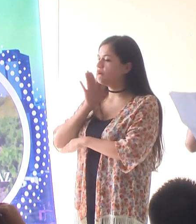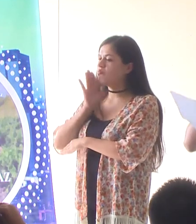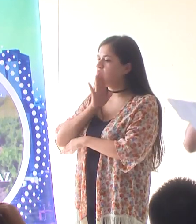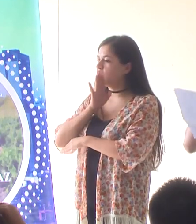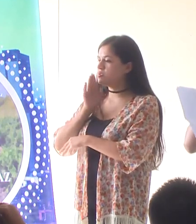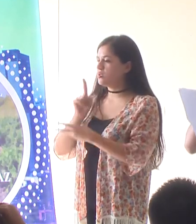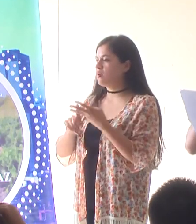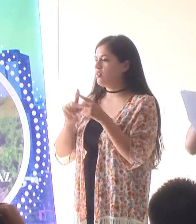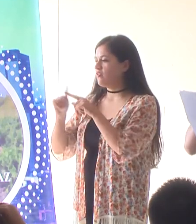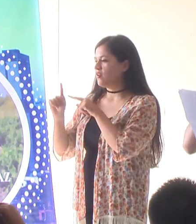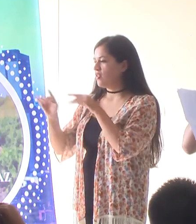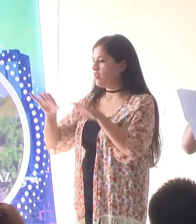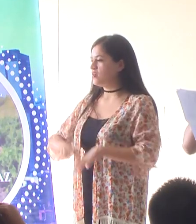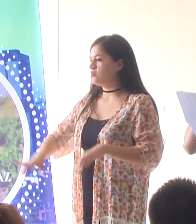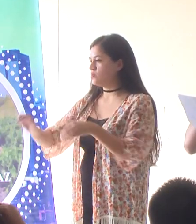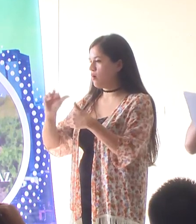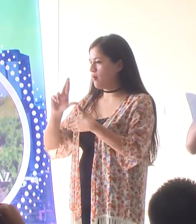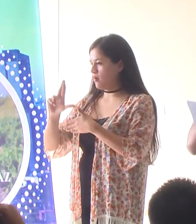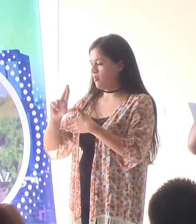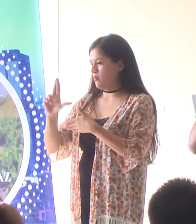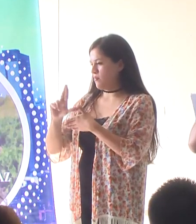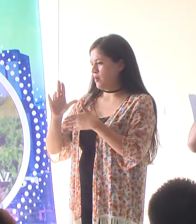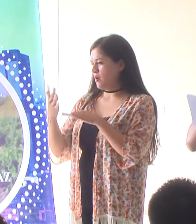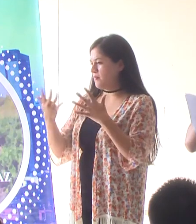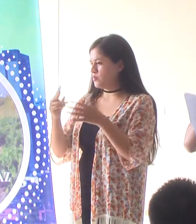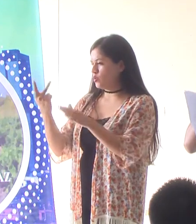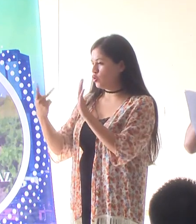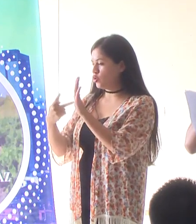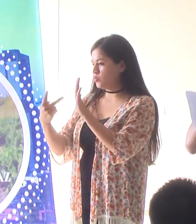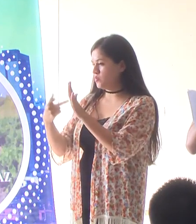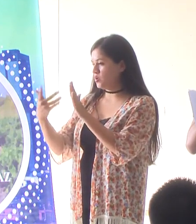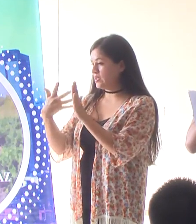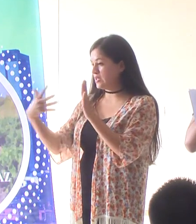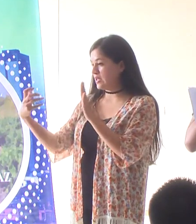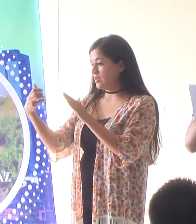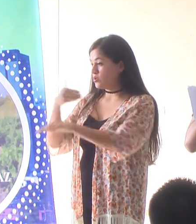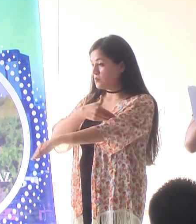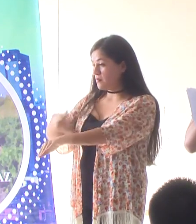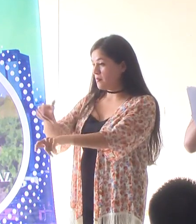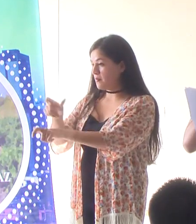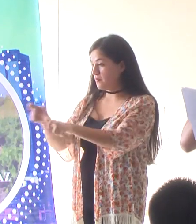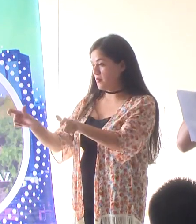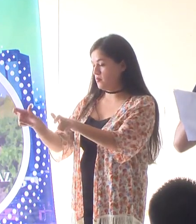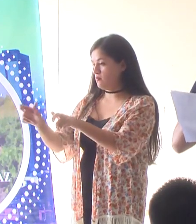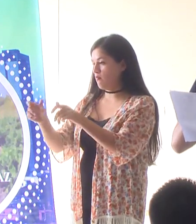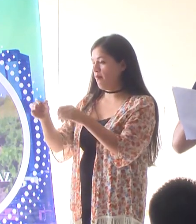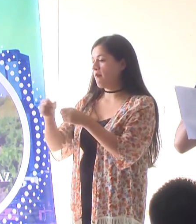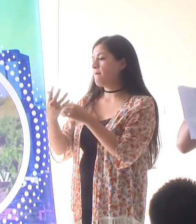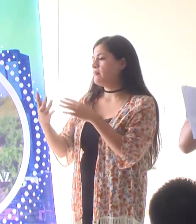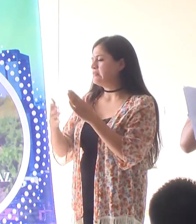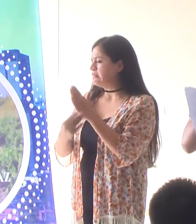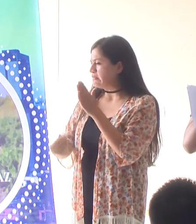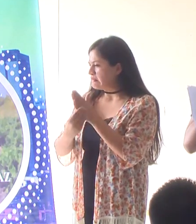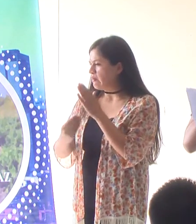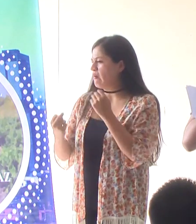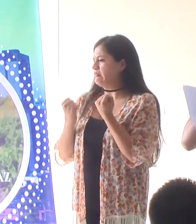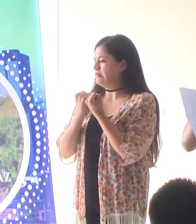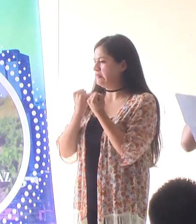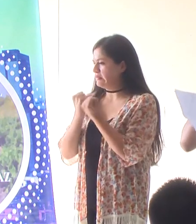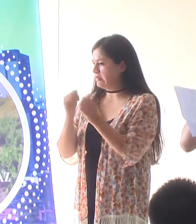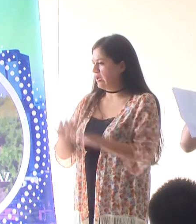palpitante ciudad latinoamericana de al menos dos millones quinientos mil habitantes asolada por la pobreza y la segregación